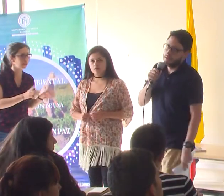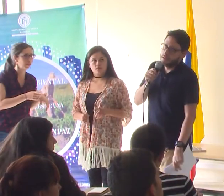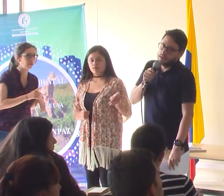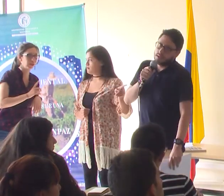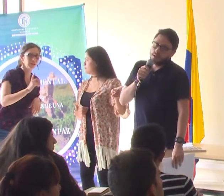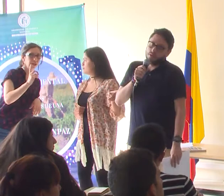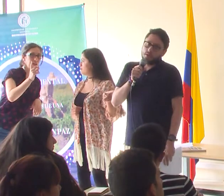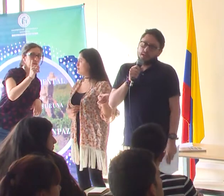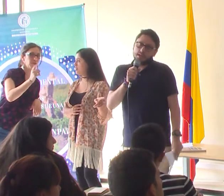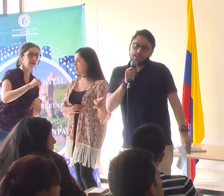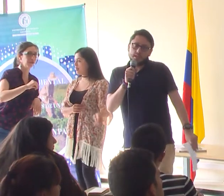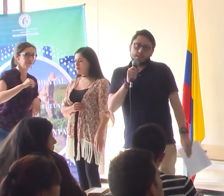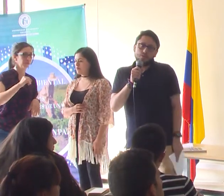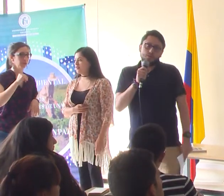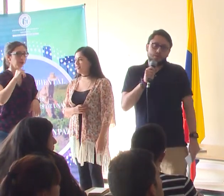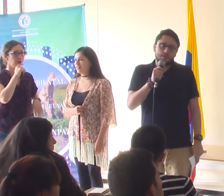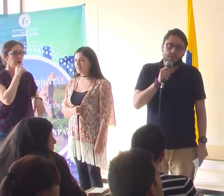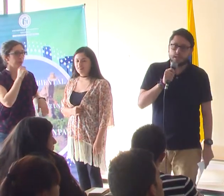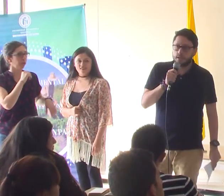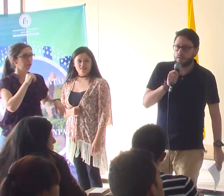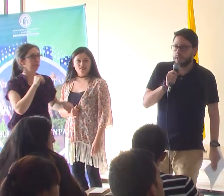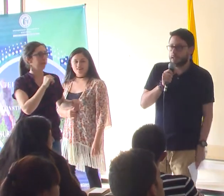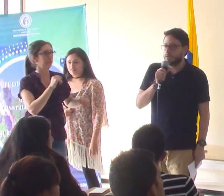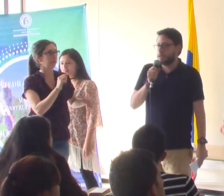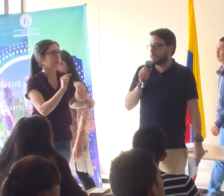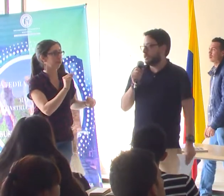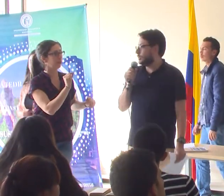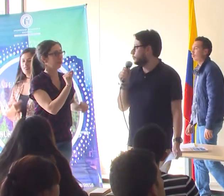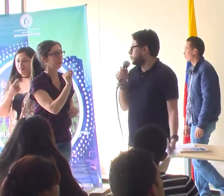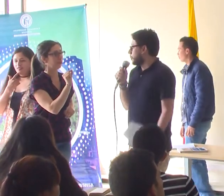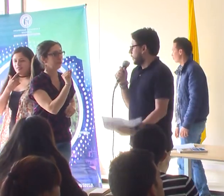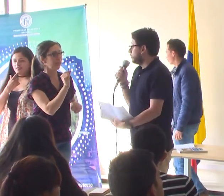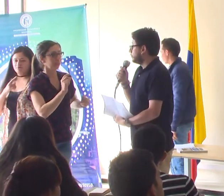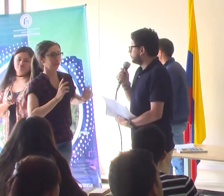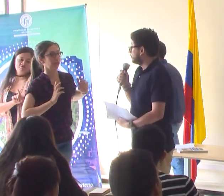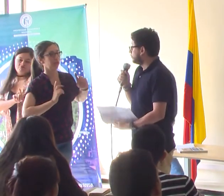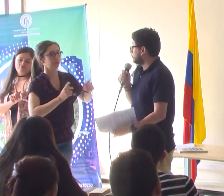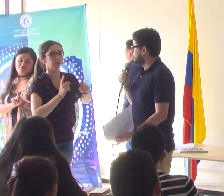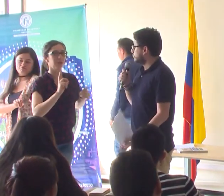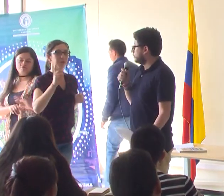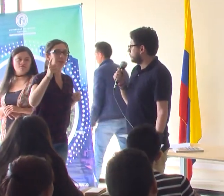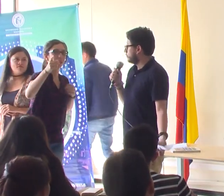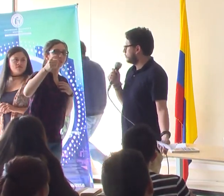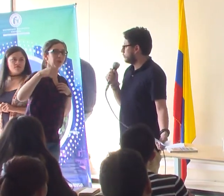es tengo que gastar en salud tengo que gastar en comida tengo que gastar en